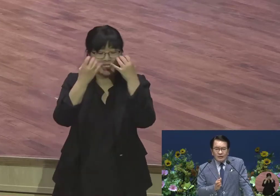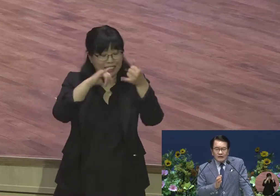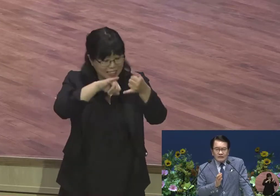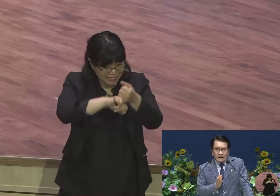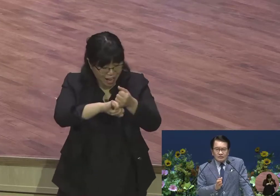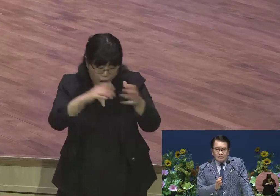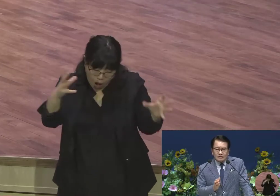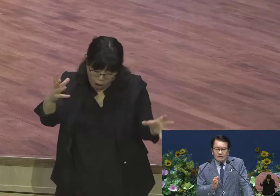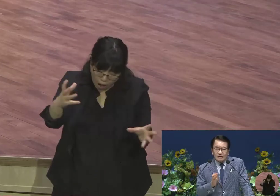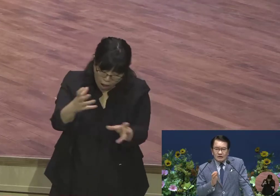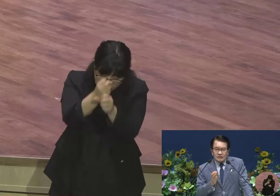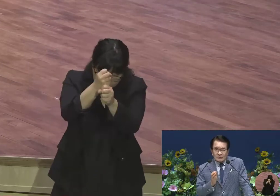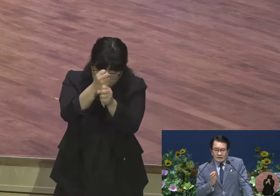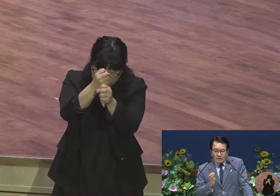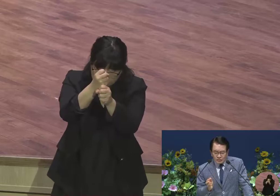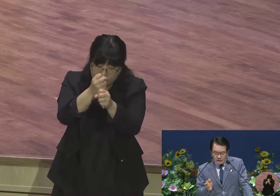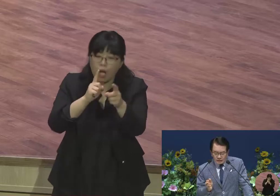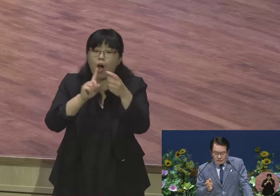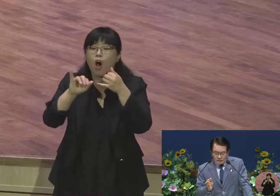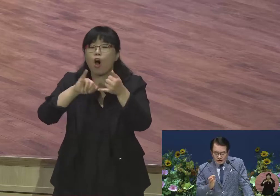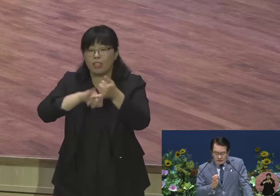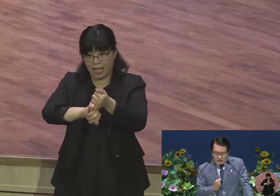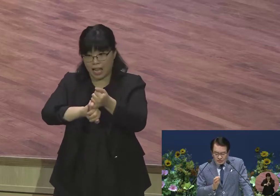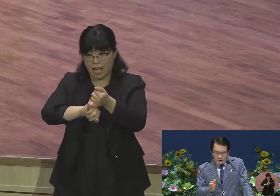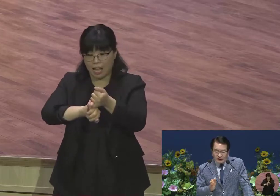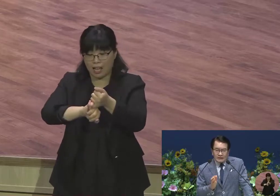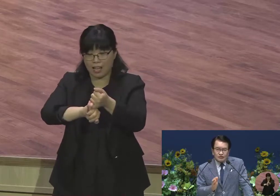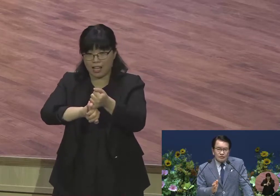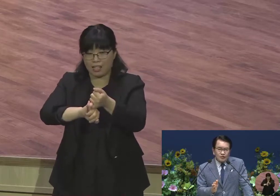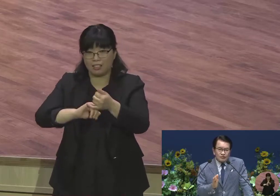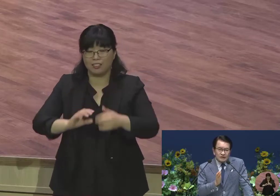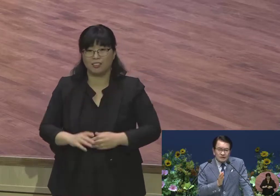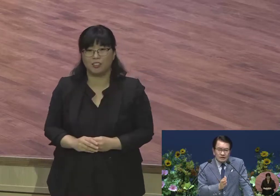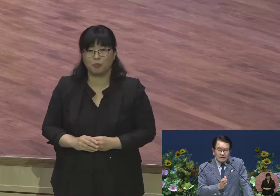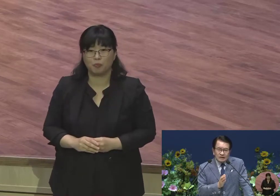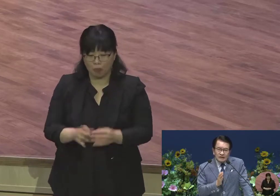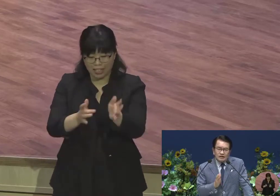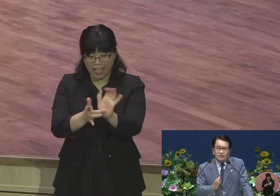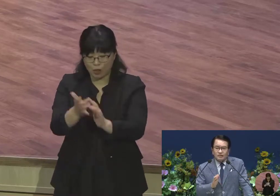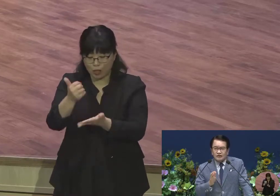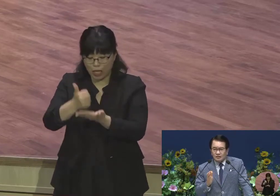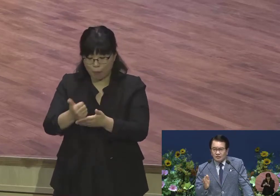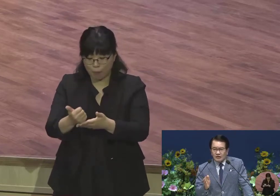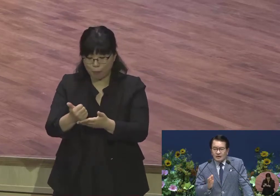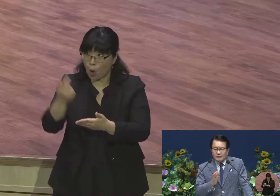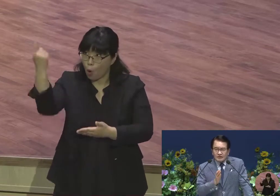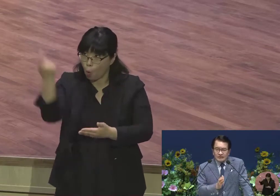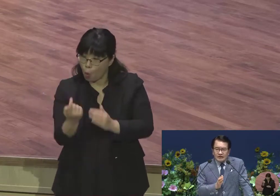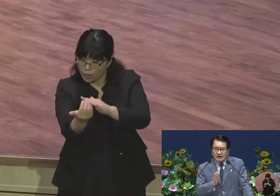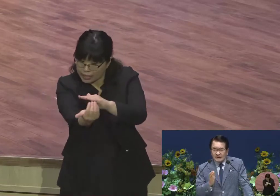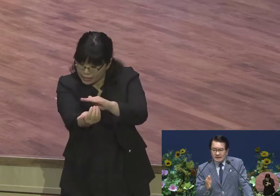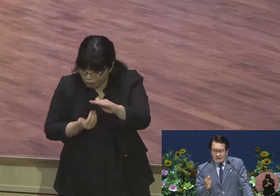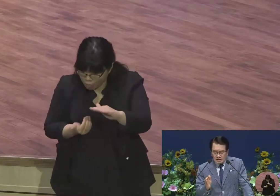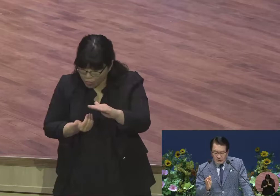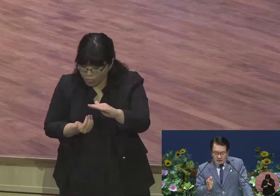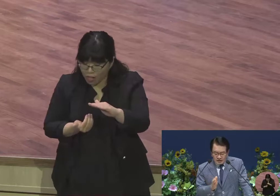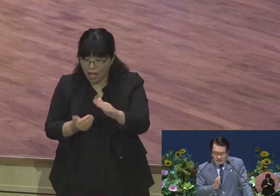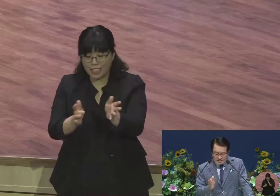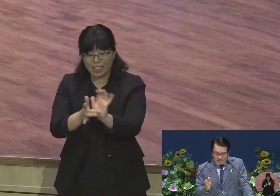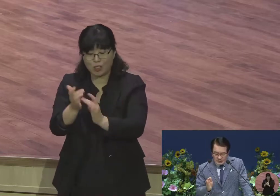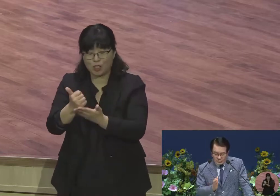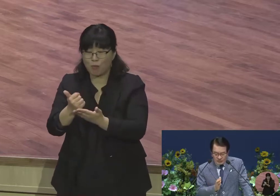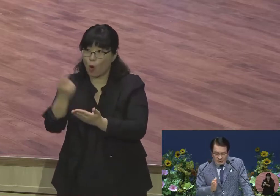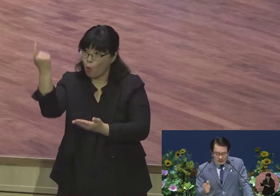오래된 약속 신약 새로운 약속 신구약 예수님 오시기 전 예수님 오신 후 BCAD